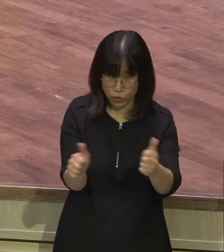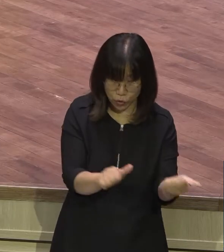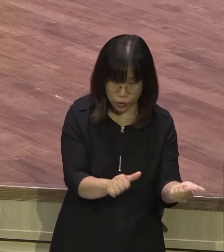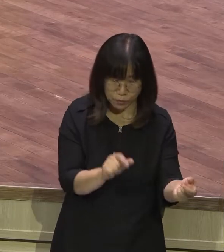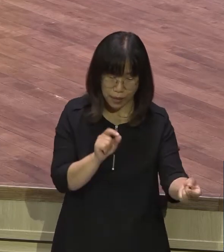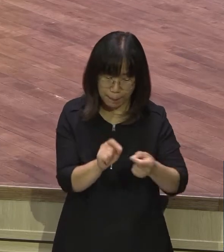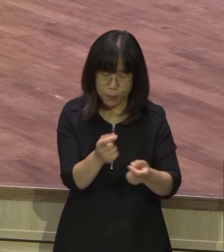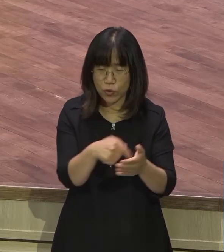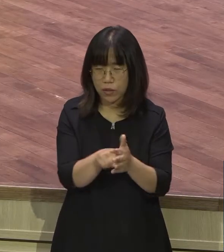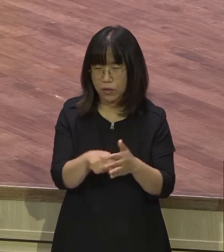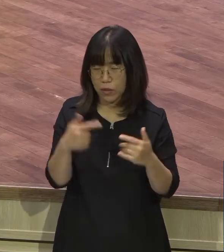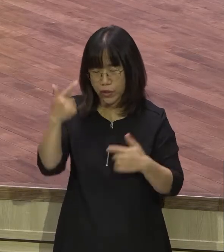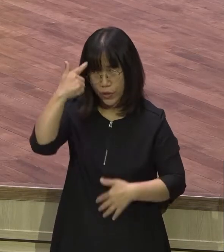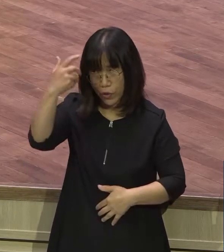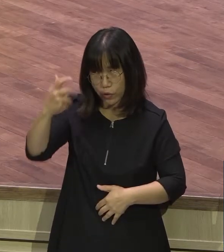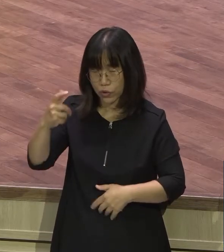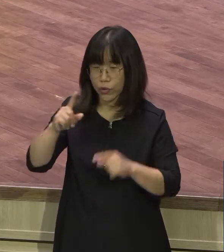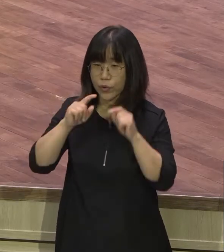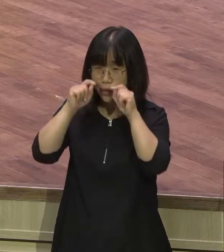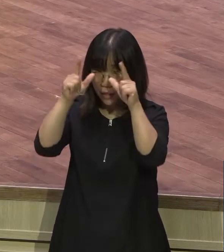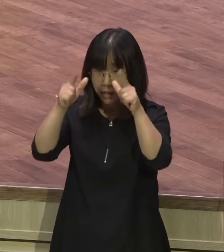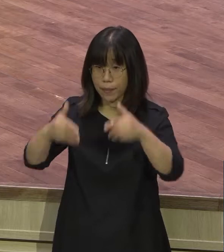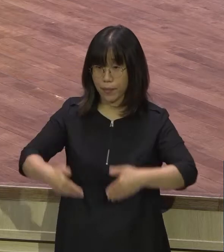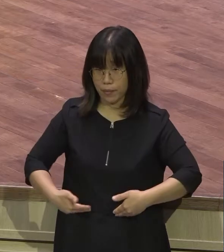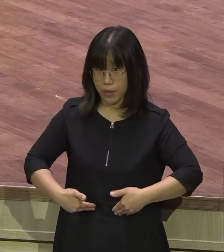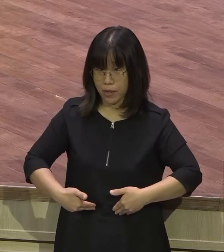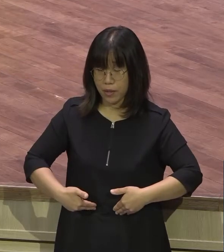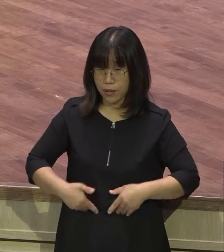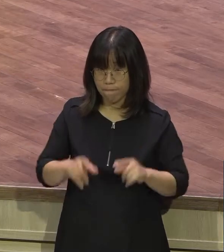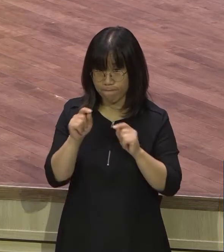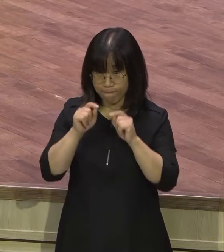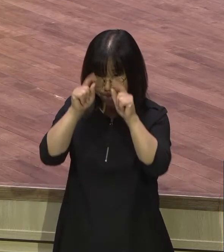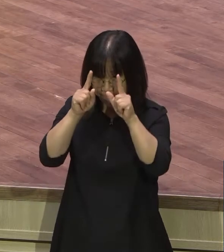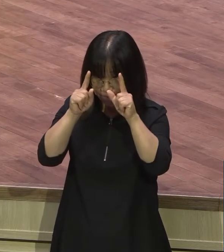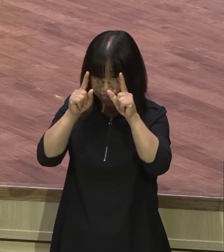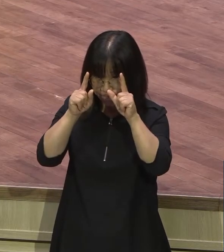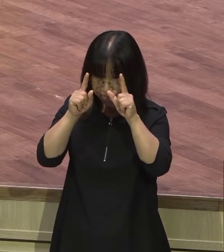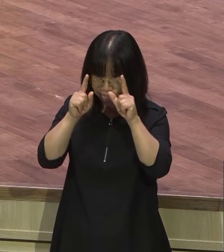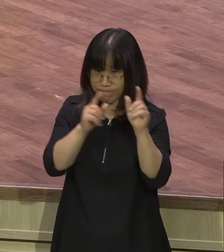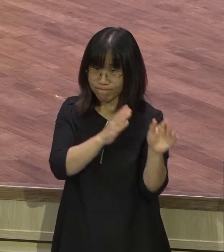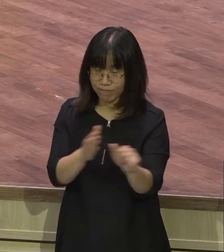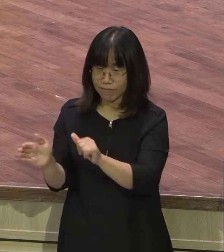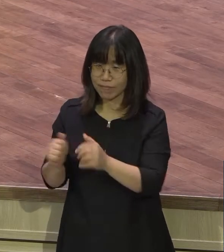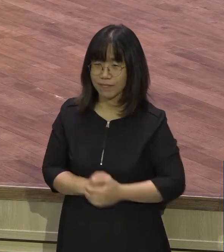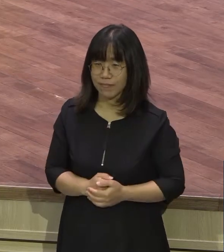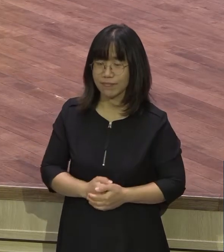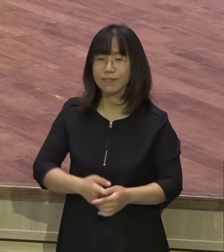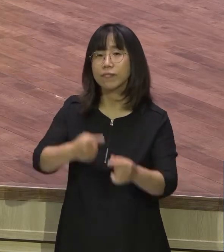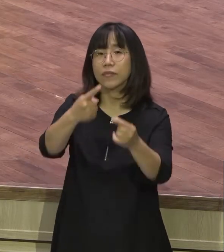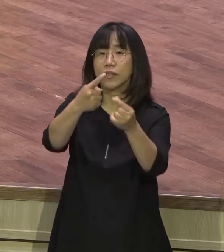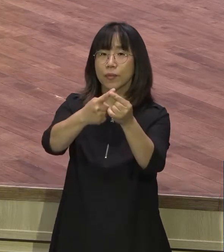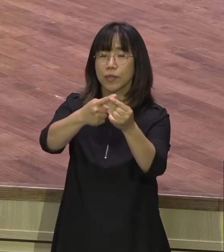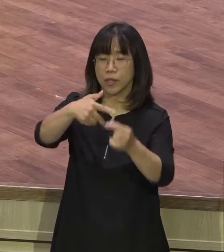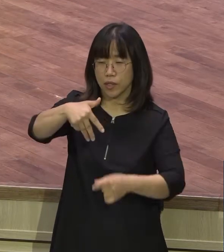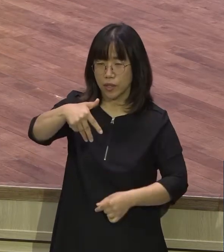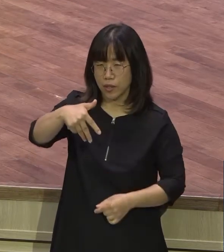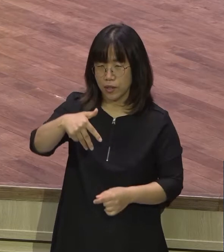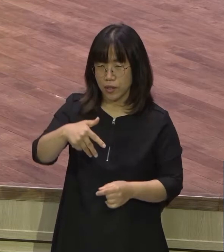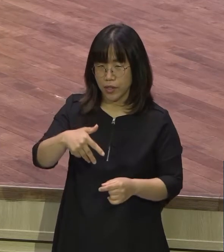된다. 깨어있어야 된다. 깨어있기를 주행으로 축복합니다. 그럼 첫째로 절기의 핵심입니다.